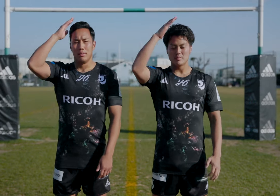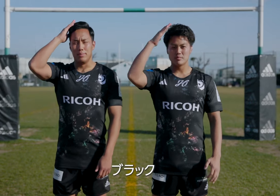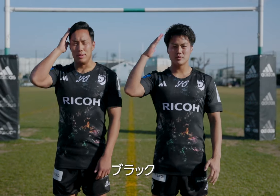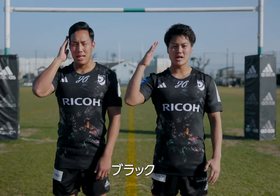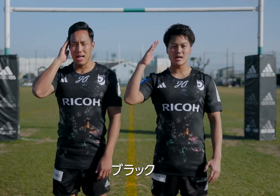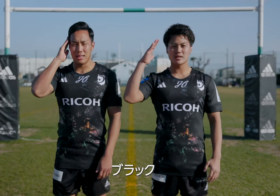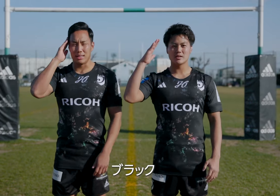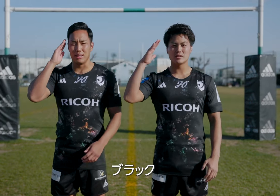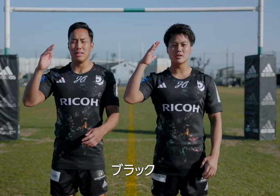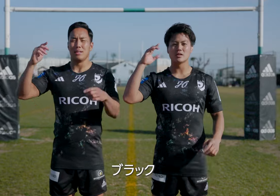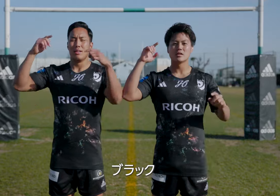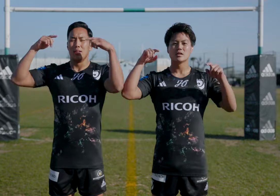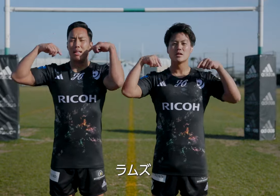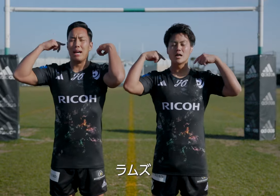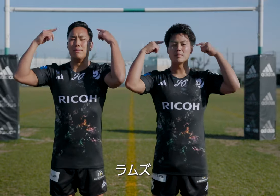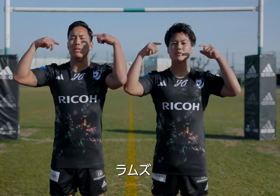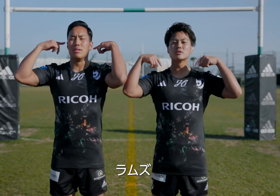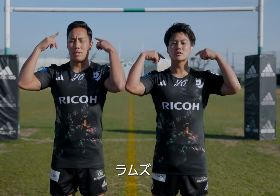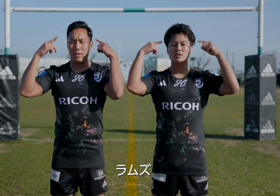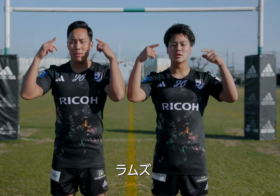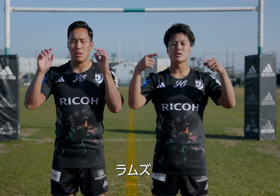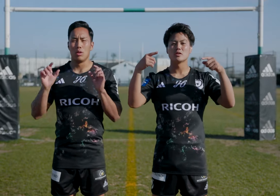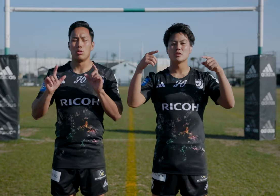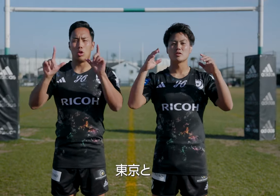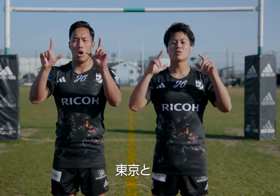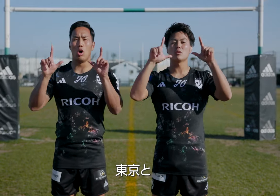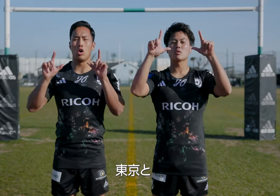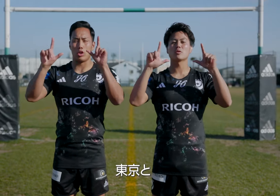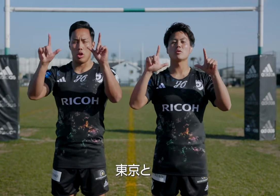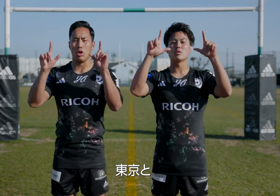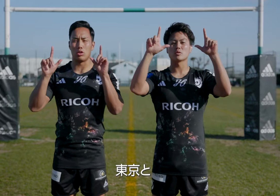ブラックラムズ東京と